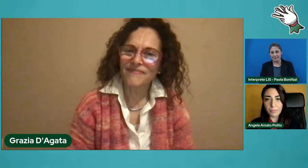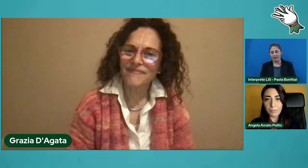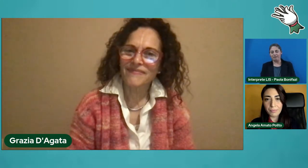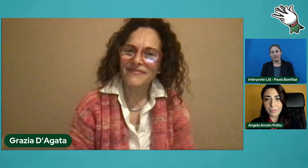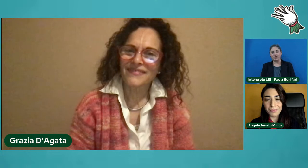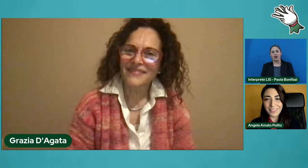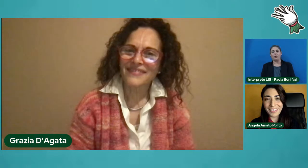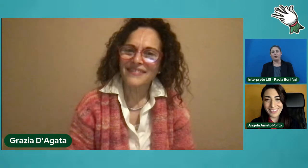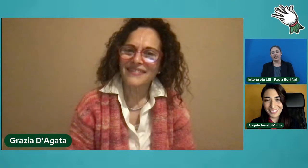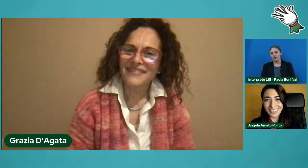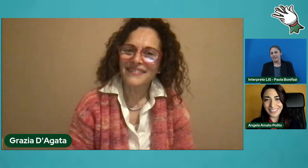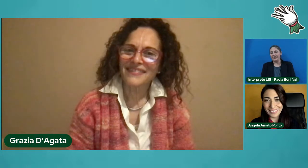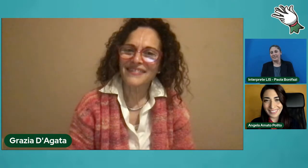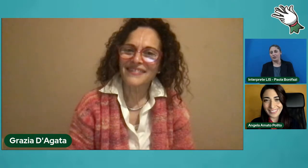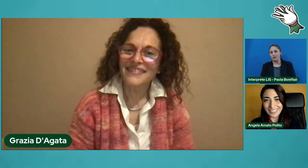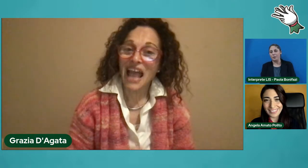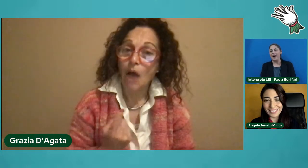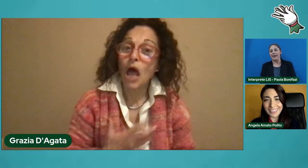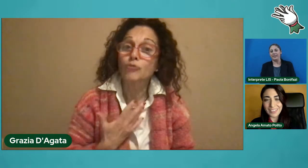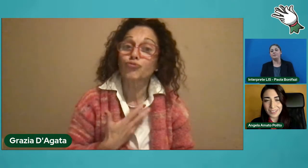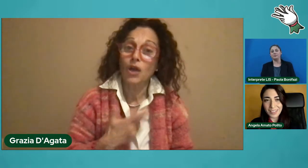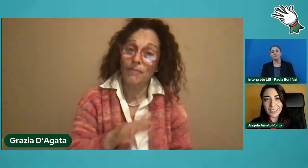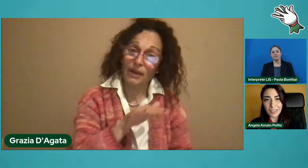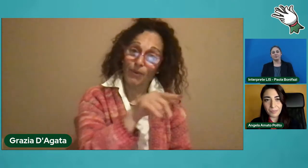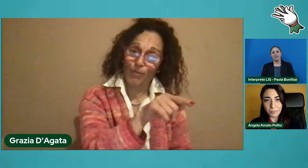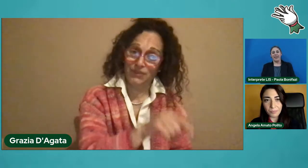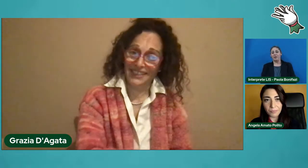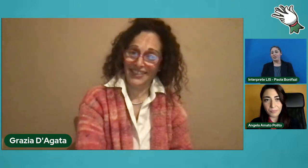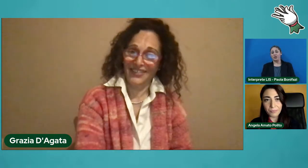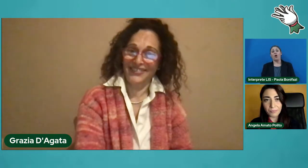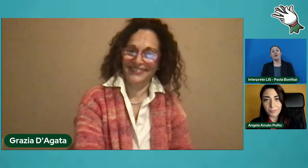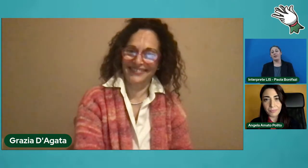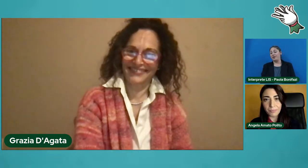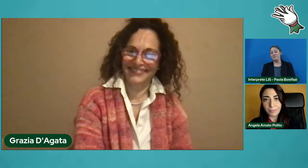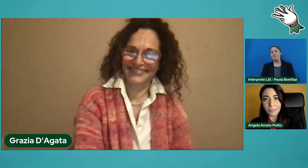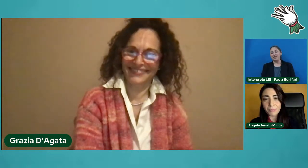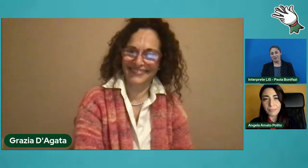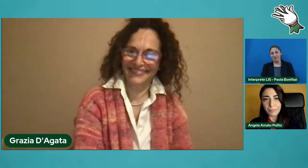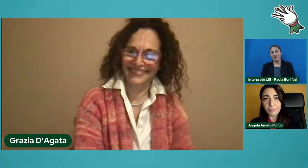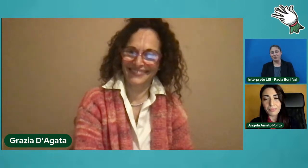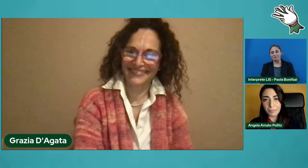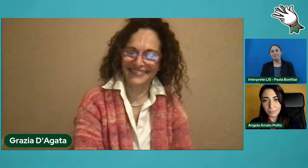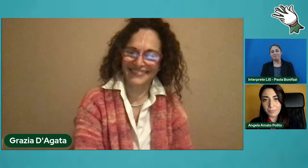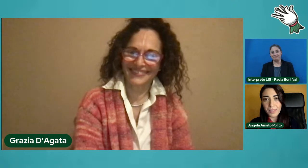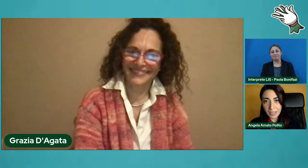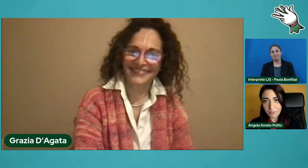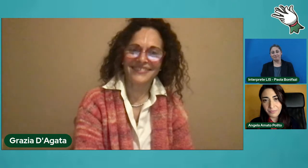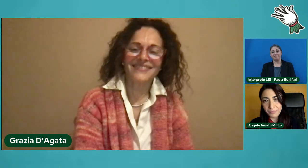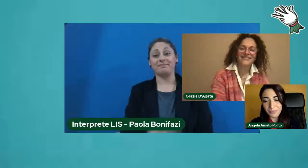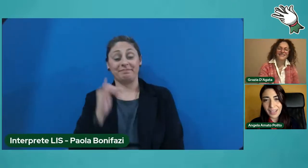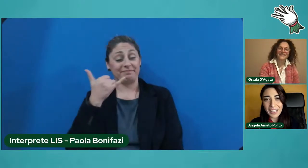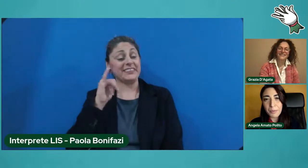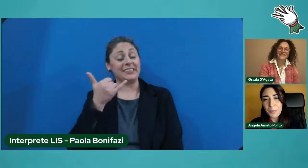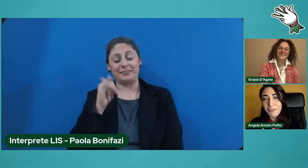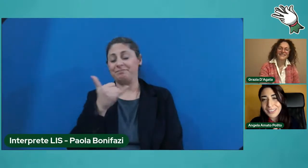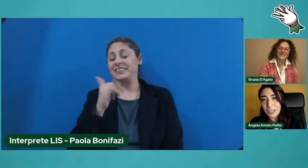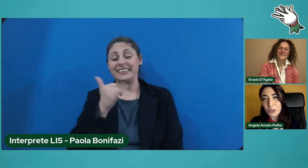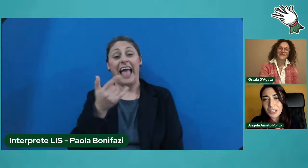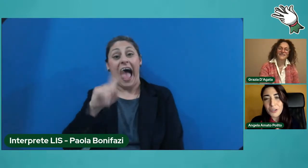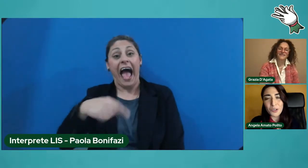il fatto che comunichi con con i suoi pari. È una gioia per il bambino, vero? Sì, anche per me, infatti lo dico e